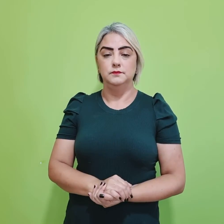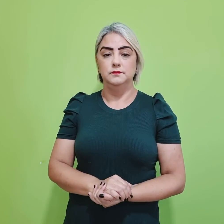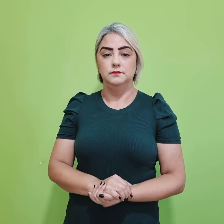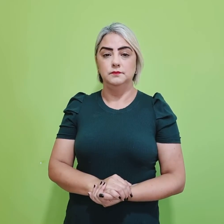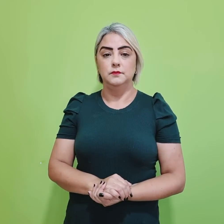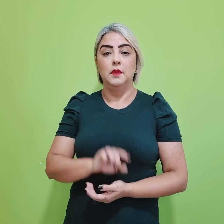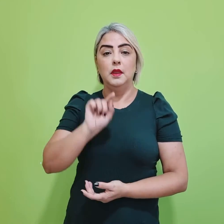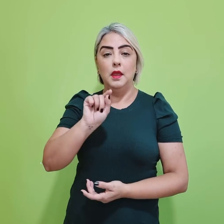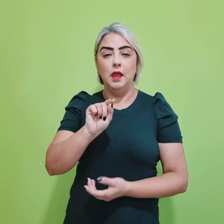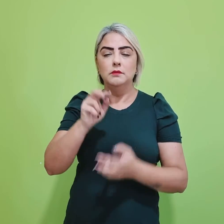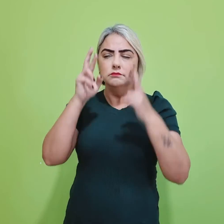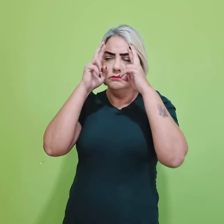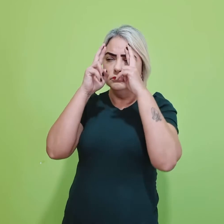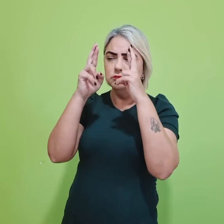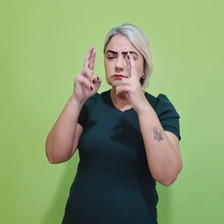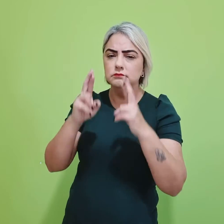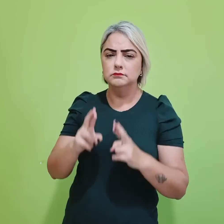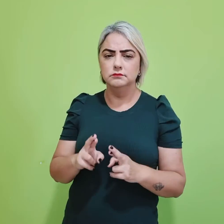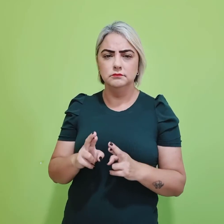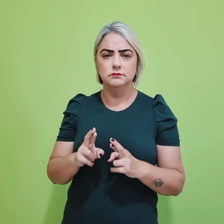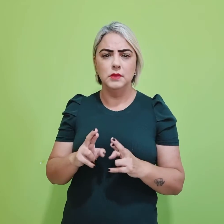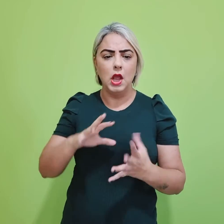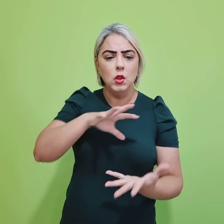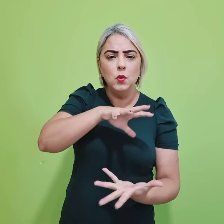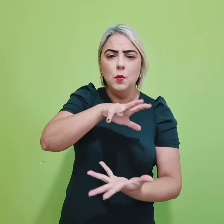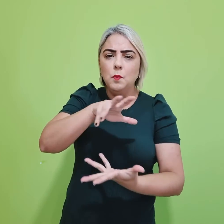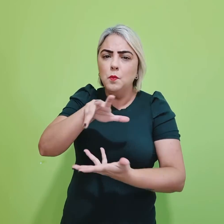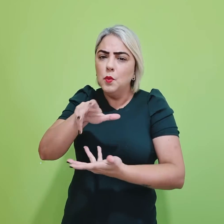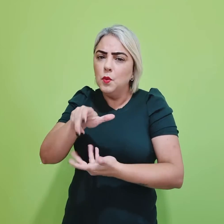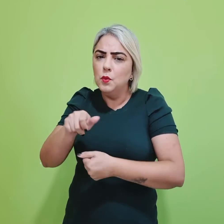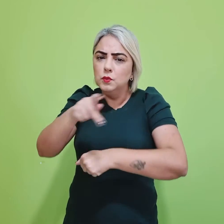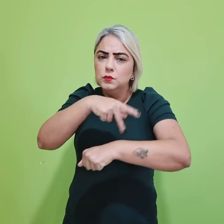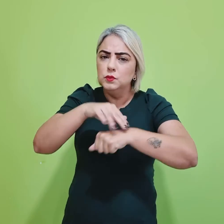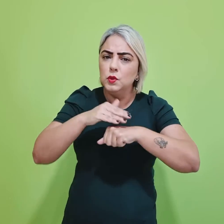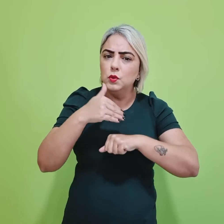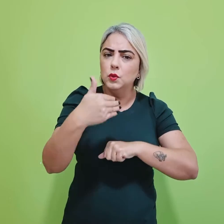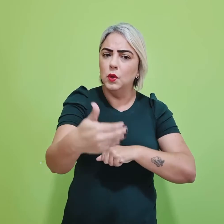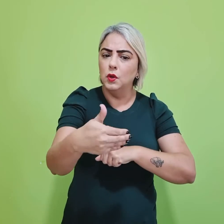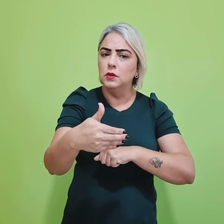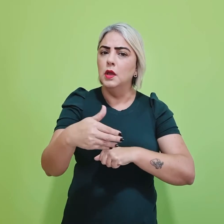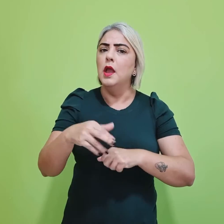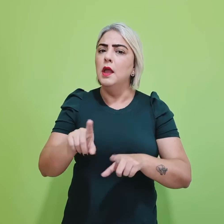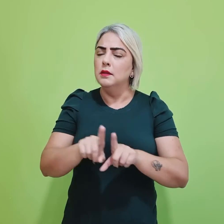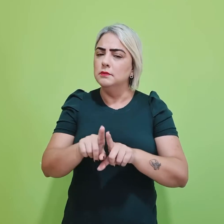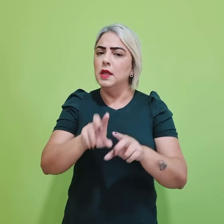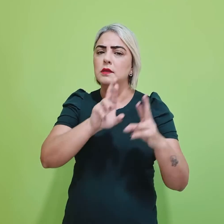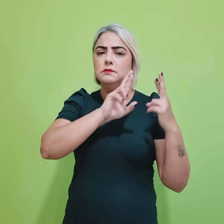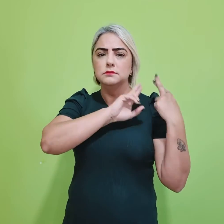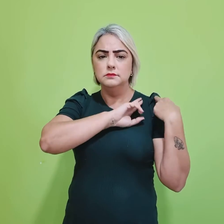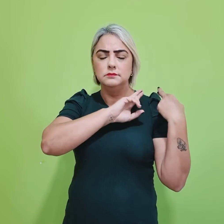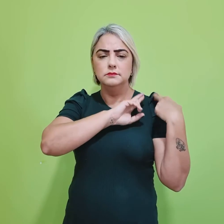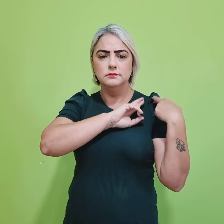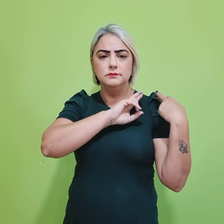Fiocruz. É respeitado internacionalmente e atual responsável